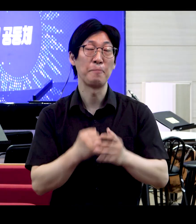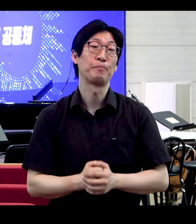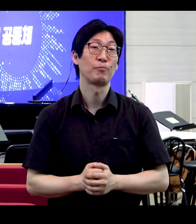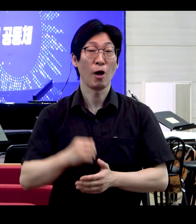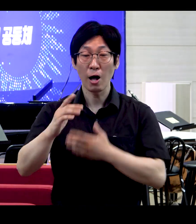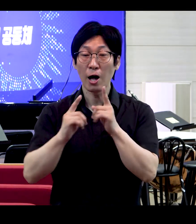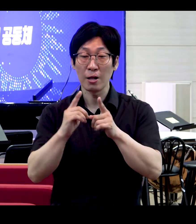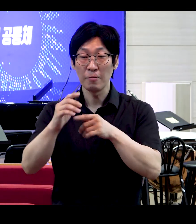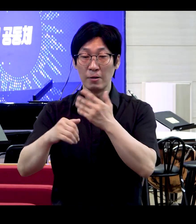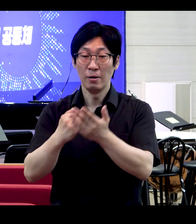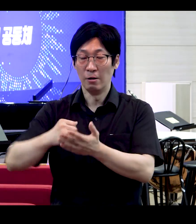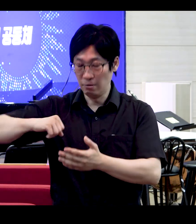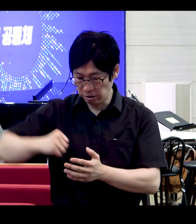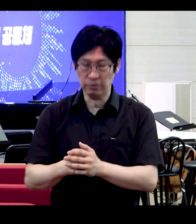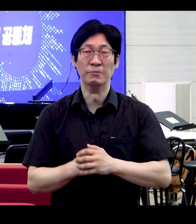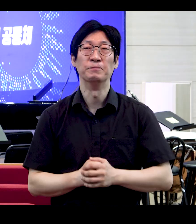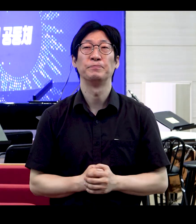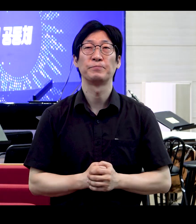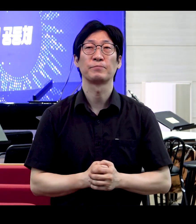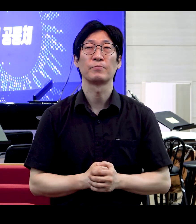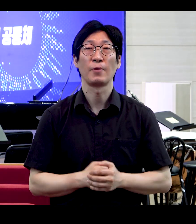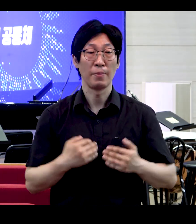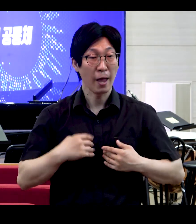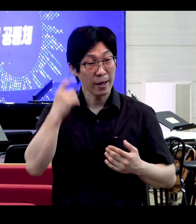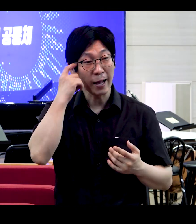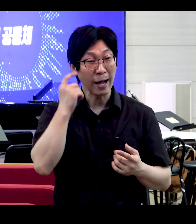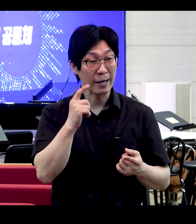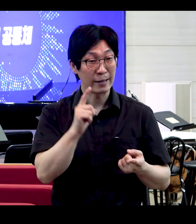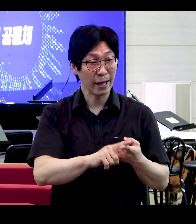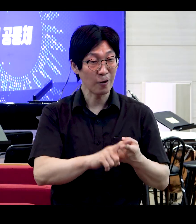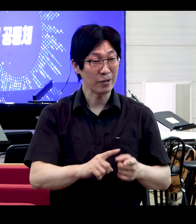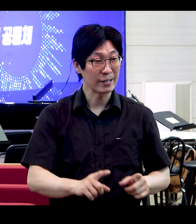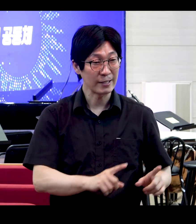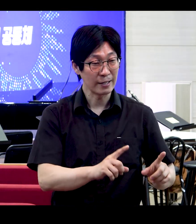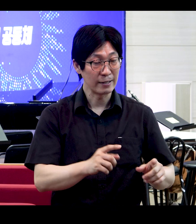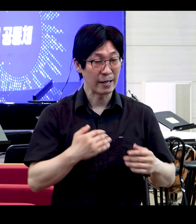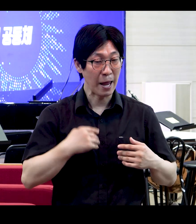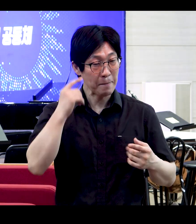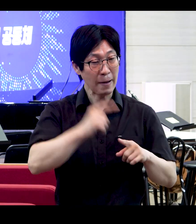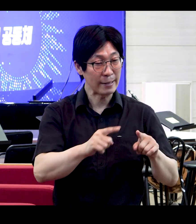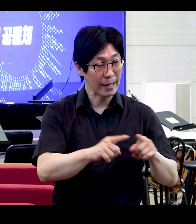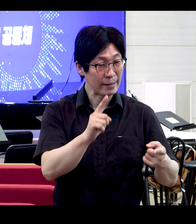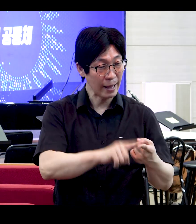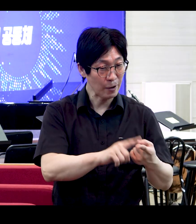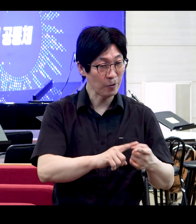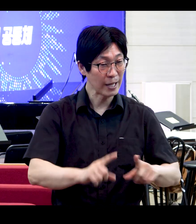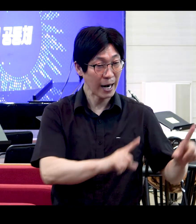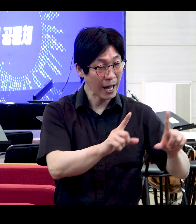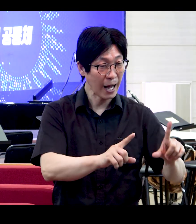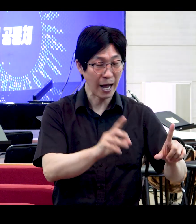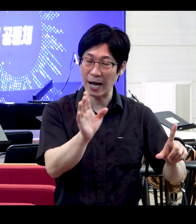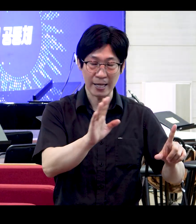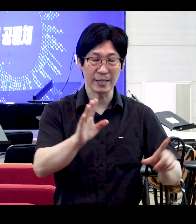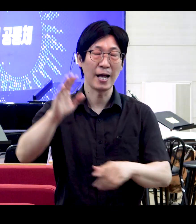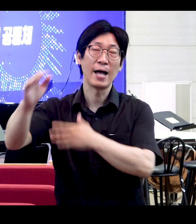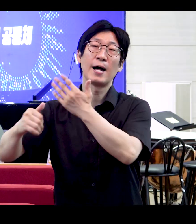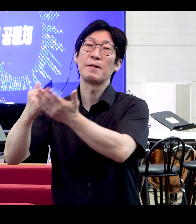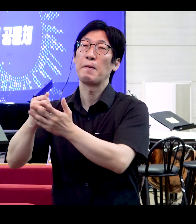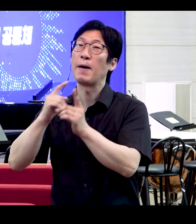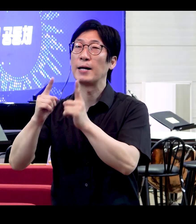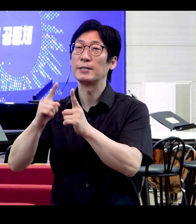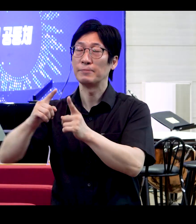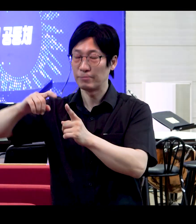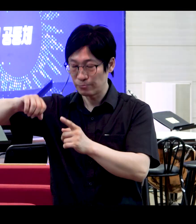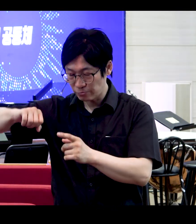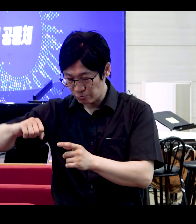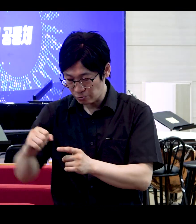하나님 말씀에 순종하는 그런 인생이에요. 자기 생각대로 사는 것이 아닙니다. 자기 판단과 느낌대로 사는 것이 아니에요. 살아계신